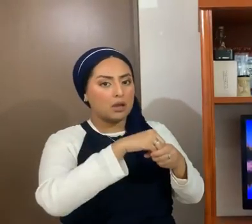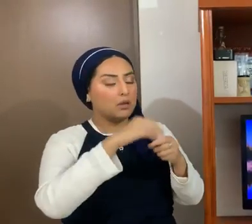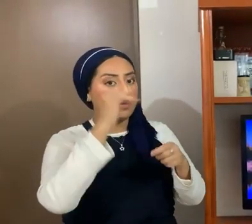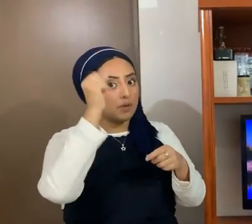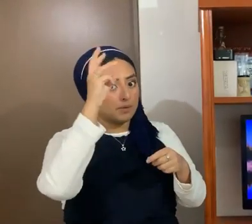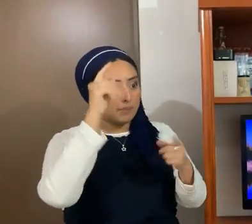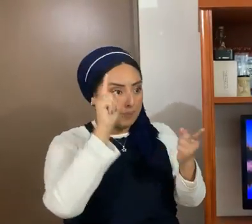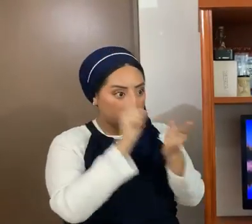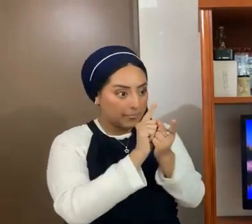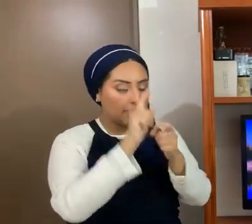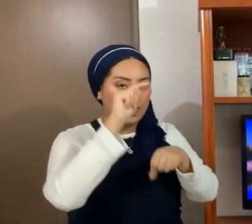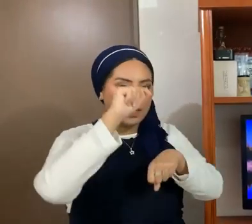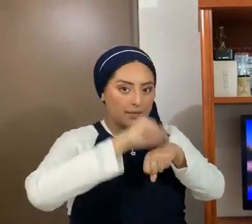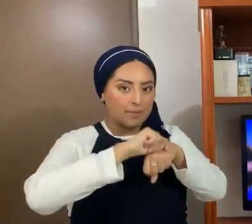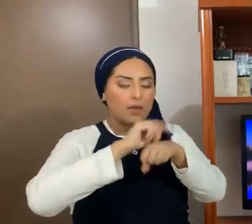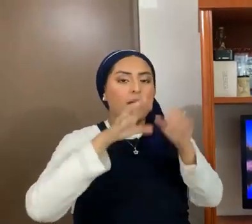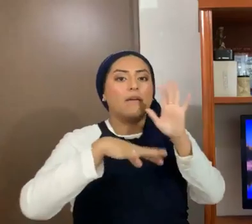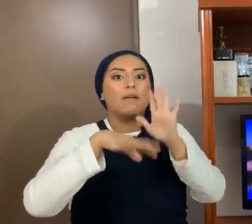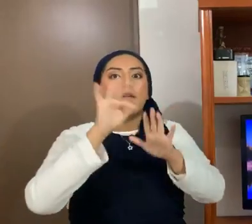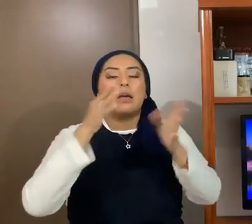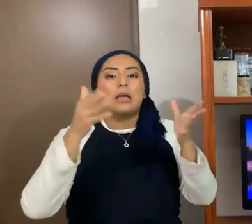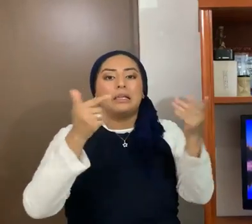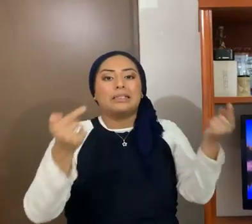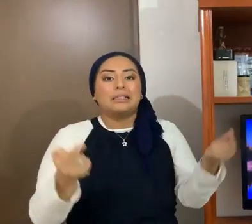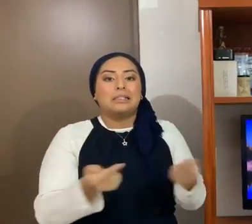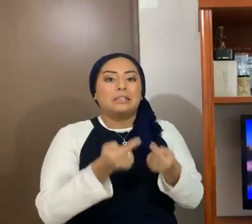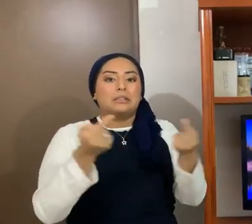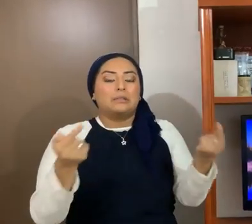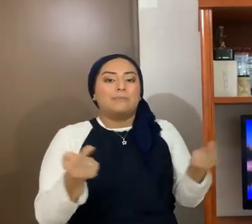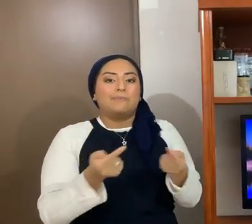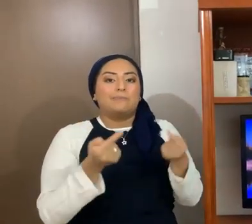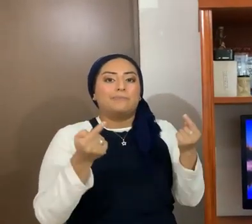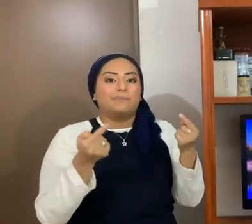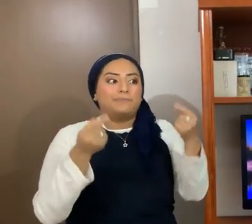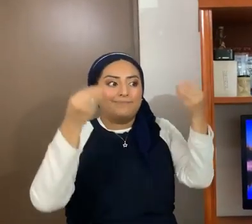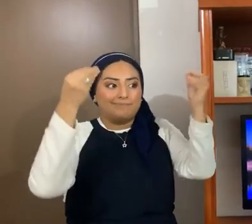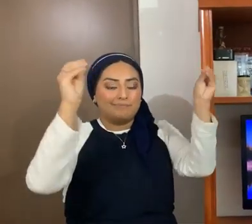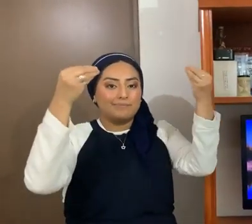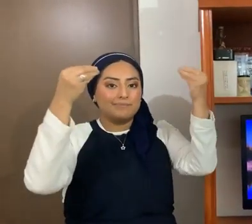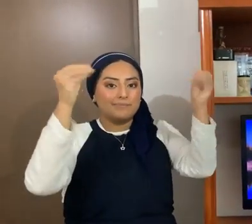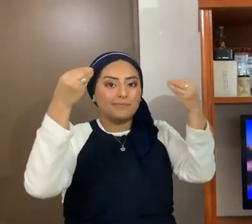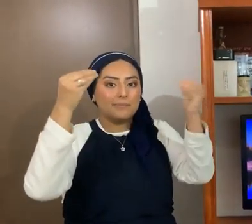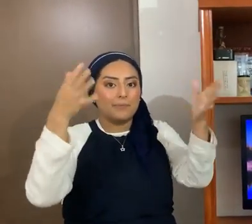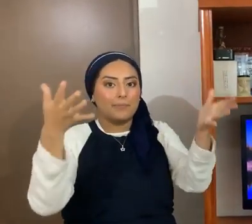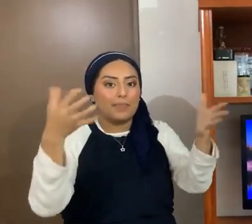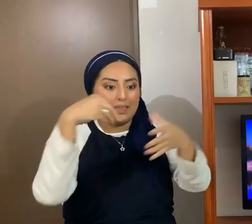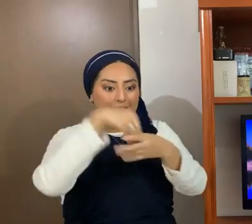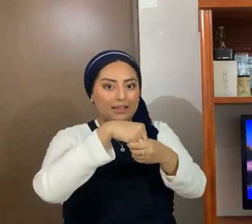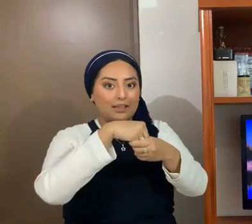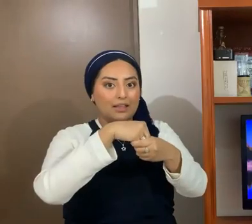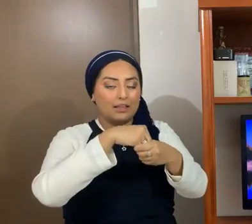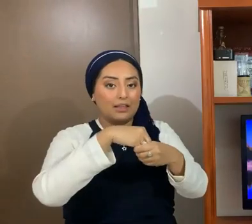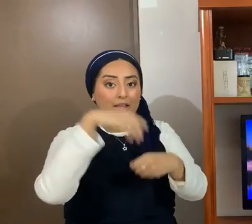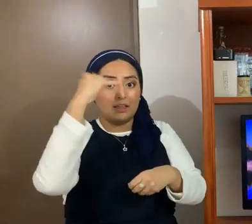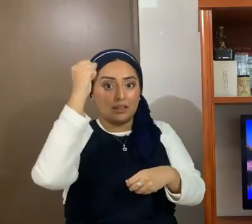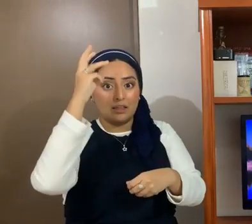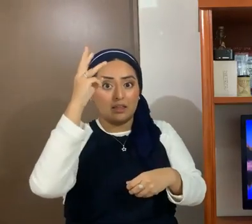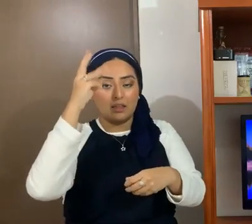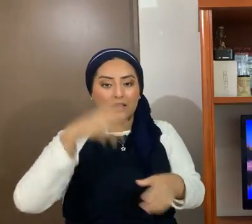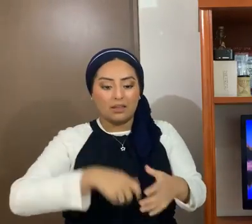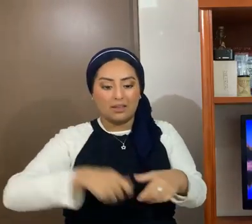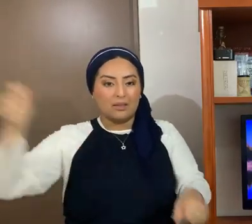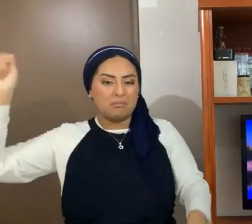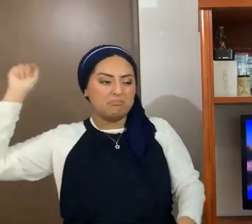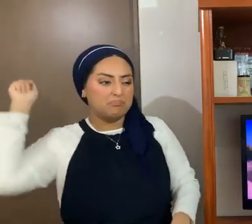Yahshua visitó el templo. ¿Y qué encontró? Pecado, mercaderes. Y entonces tomó el látigo,